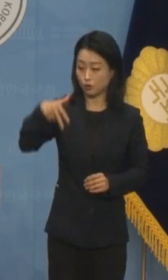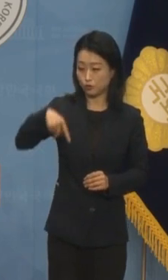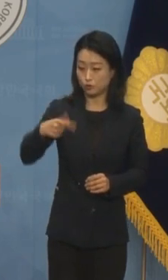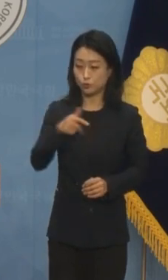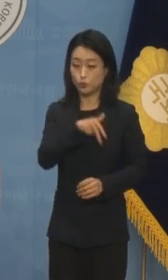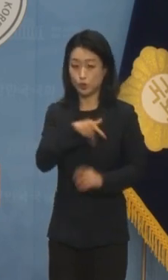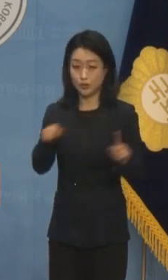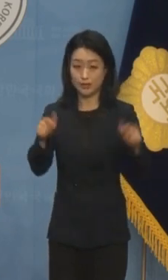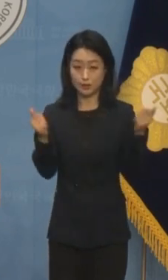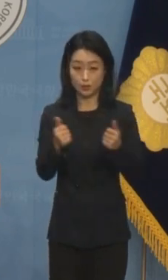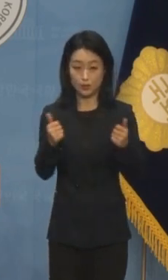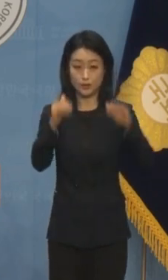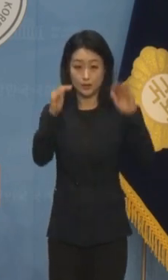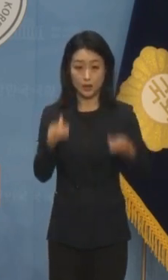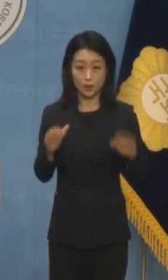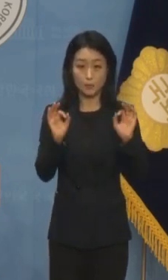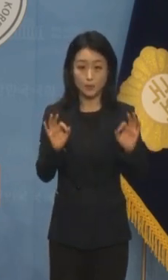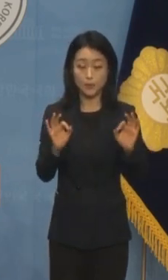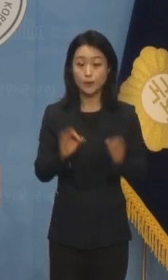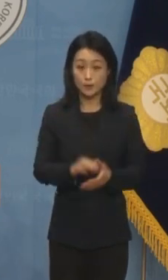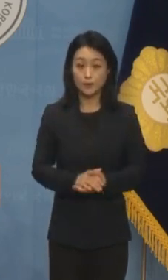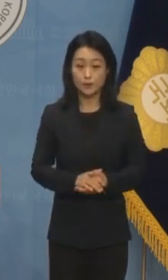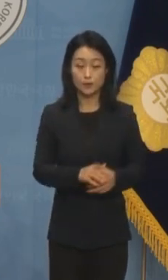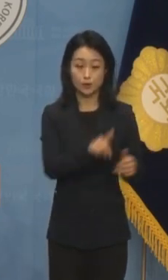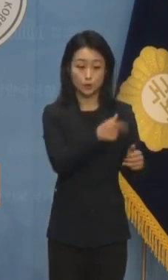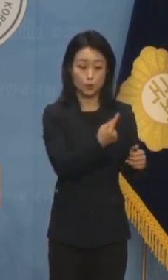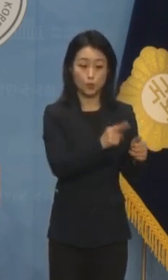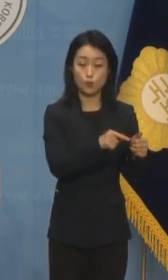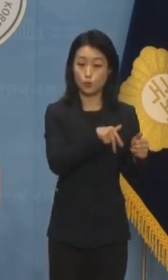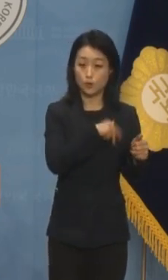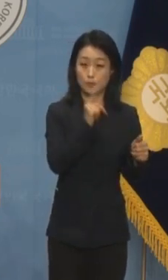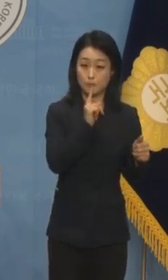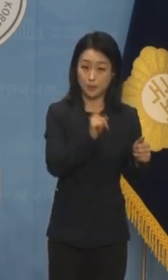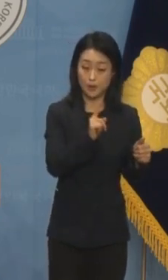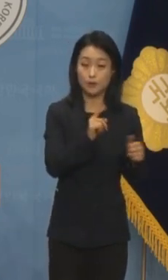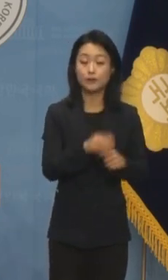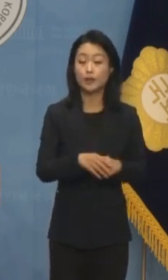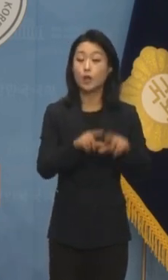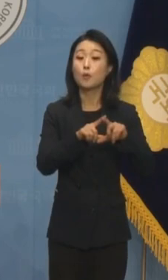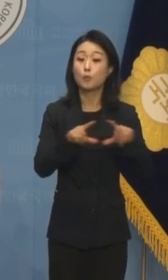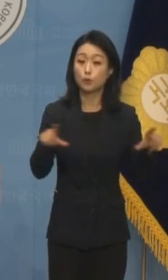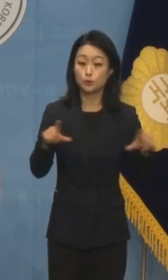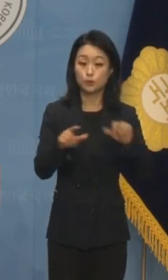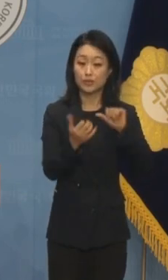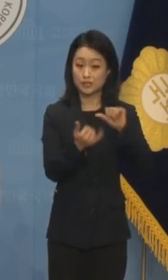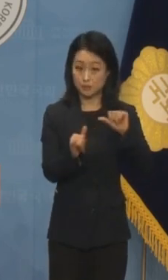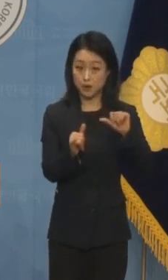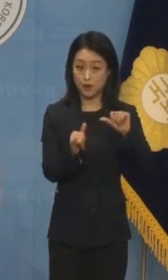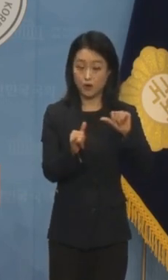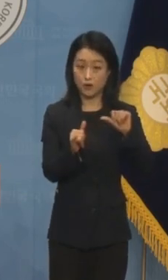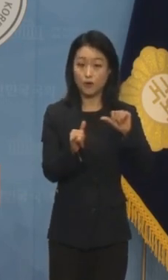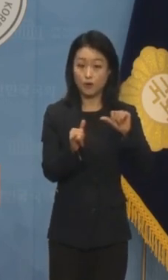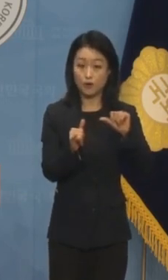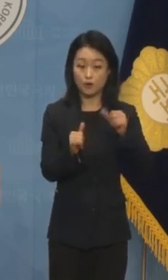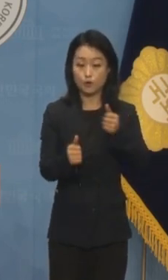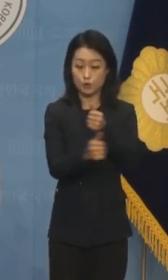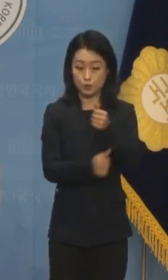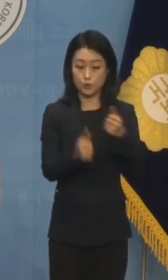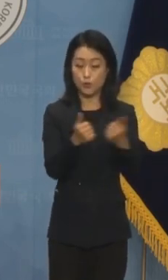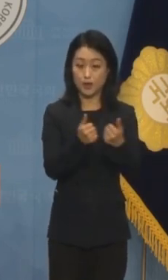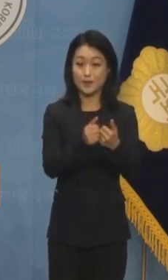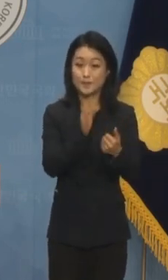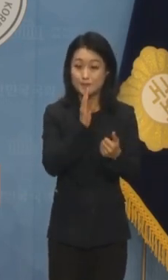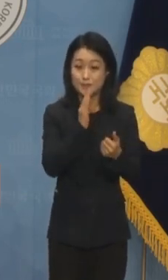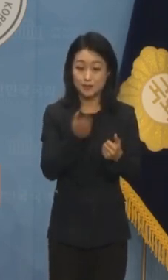들어보면 다음과 같습니다 노정 의원입니다 일반적으로 다섯명이 정원인데 두 명이 나오면 회의가